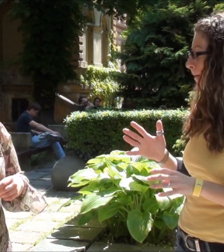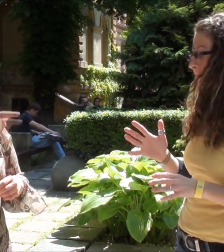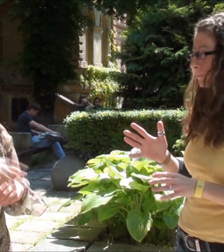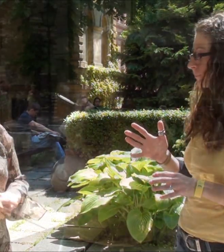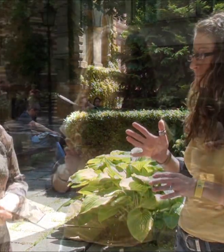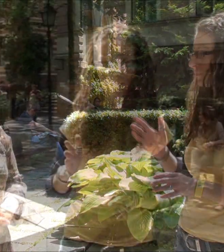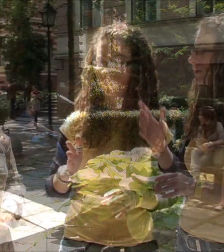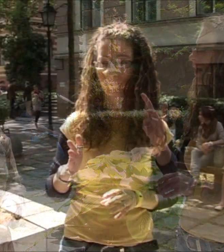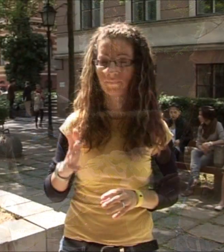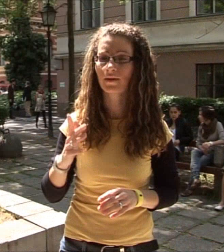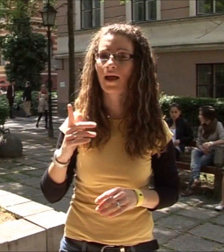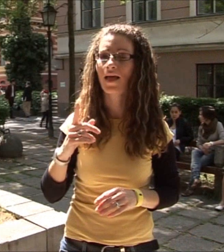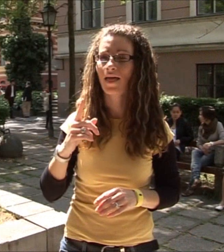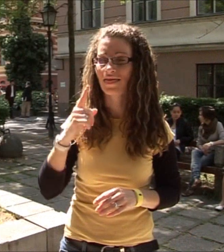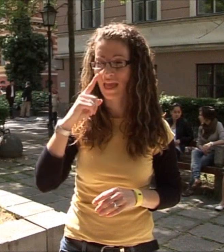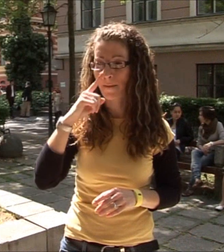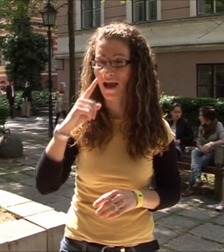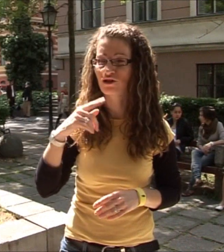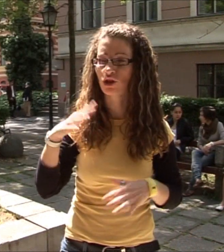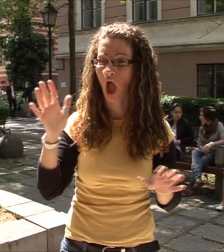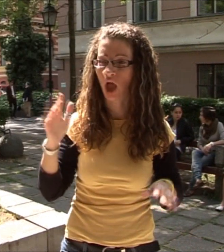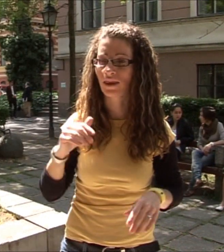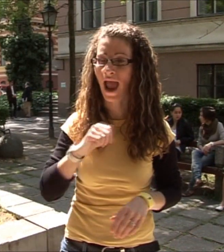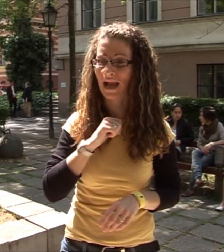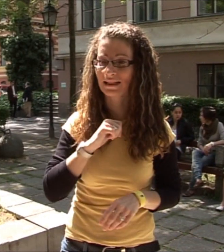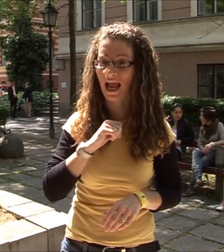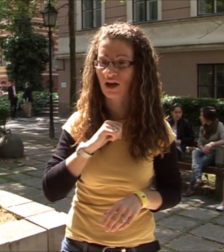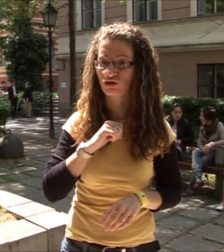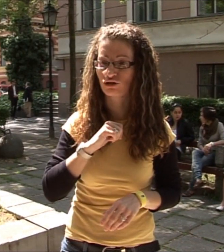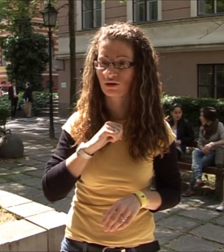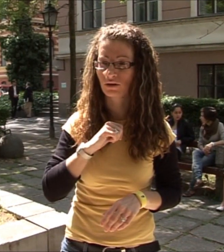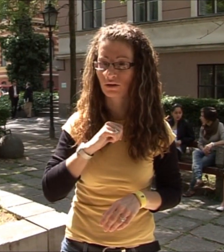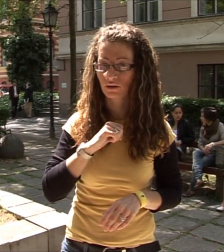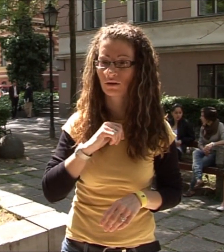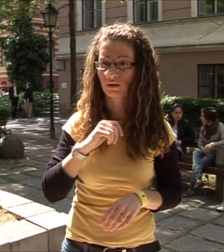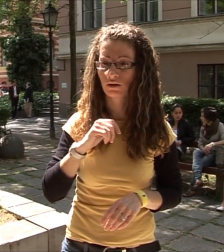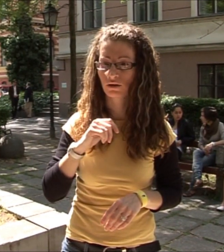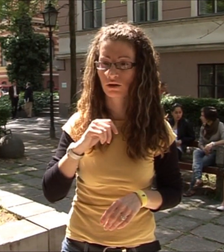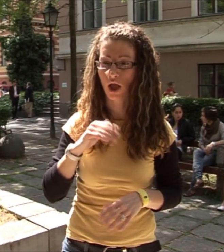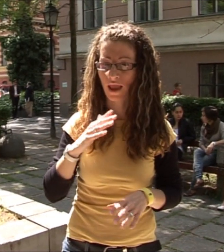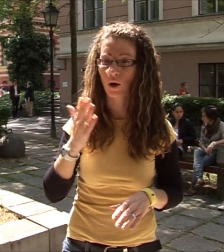vagyok nem nem egy nem eárá